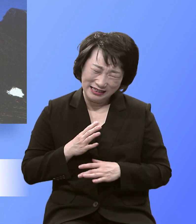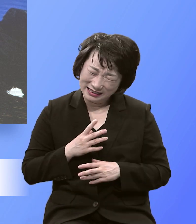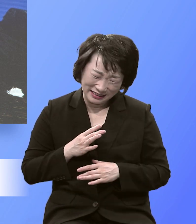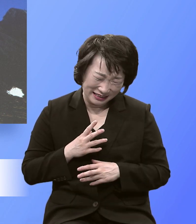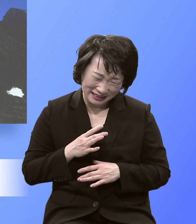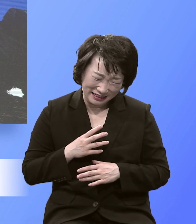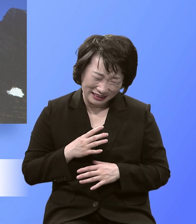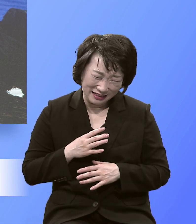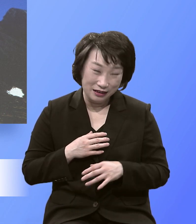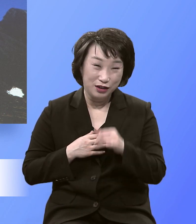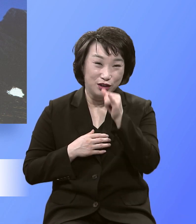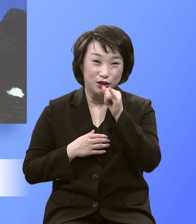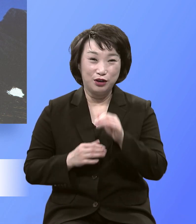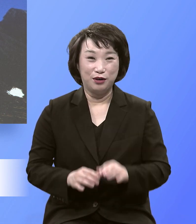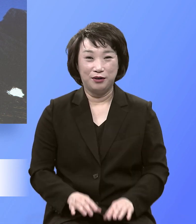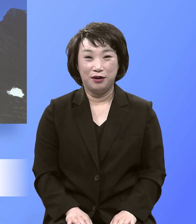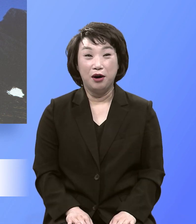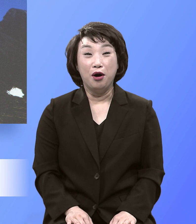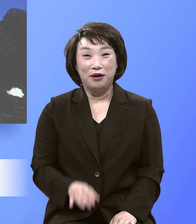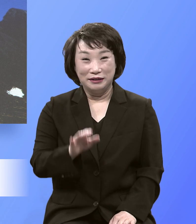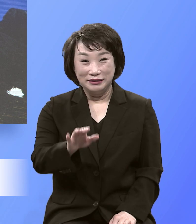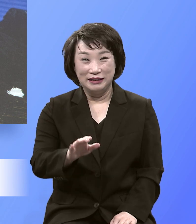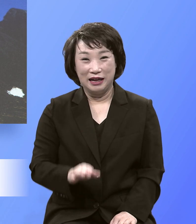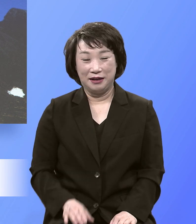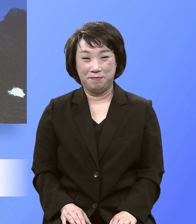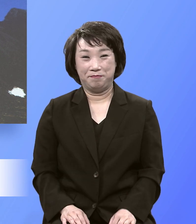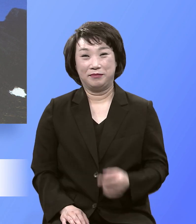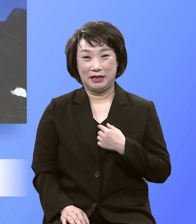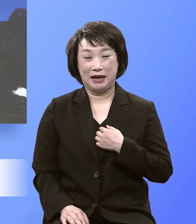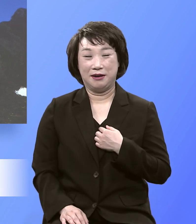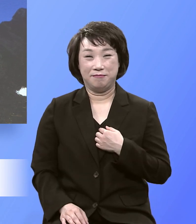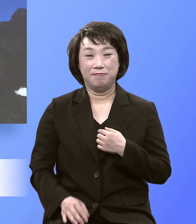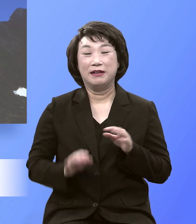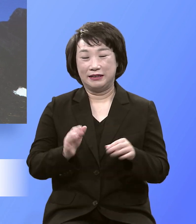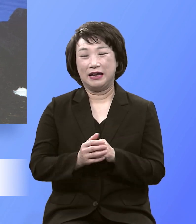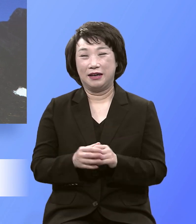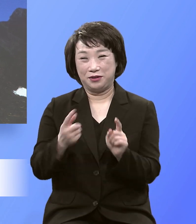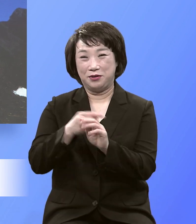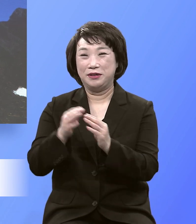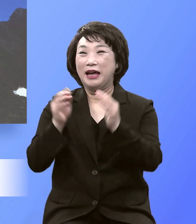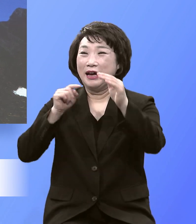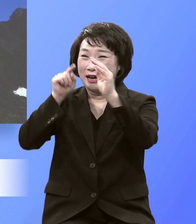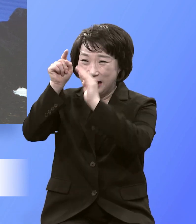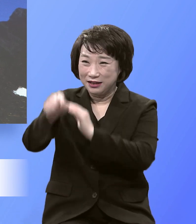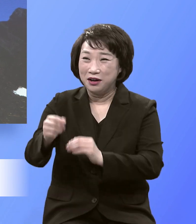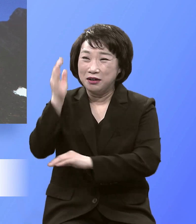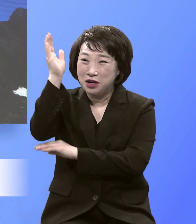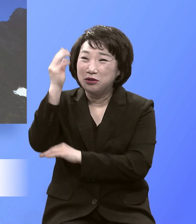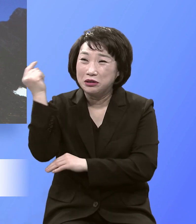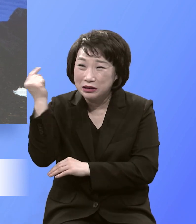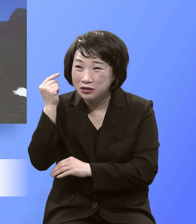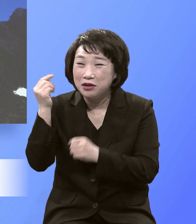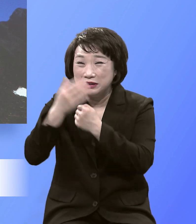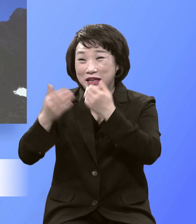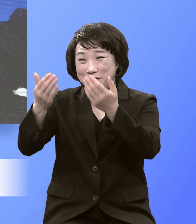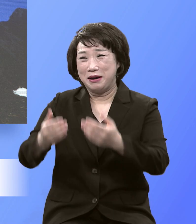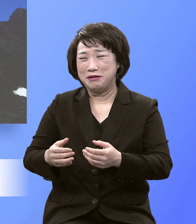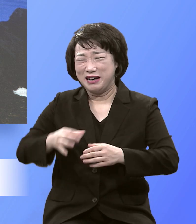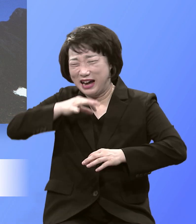두렵습니다. 예, 근데 교회 가서 말씀 듣고 은혜 받고